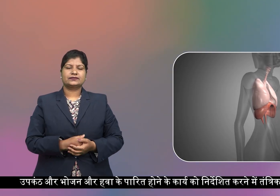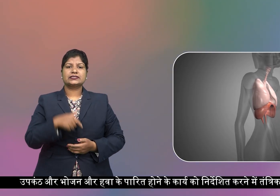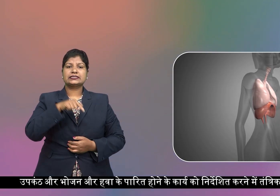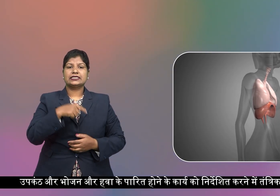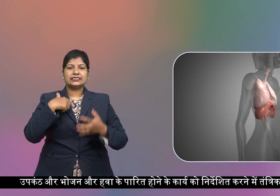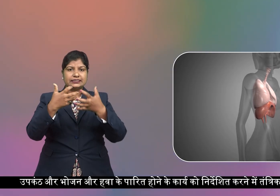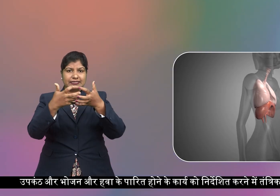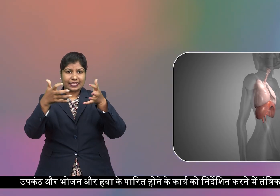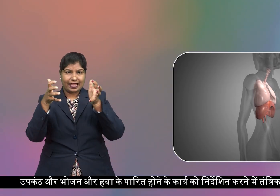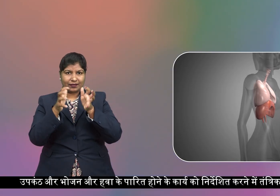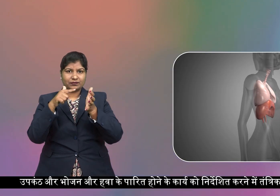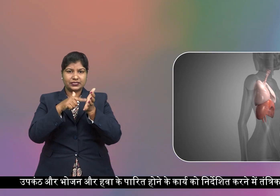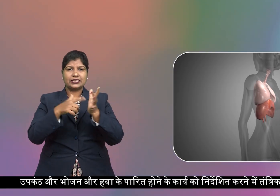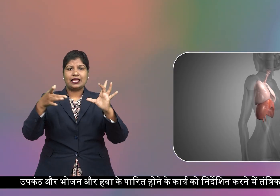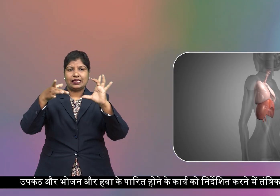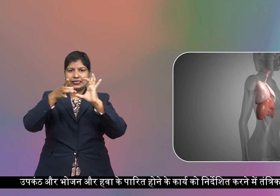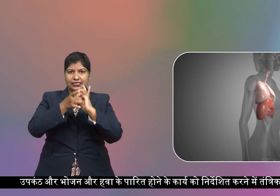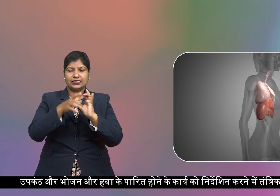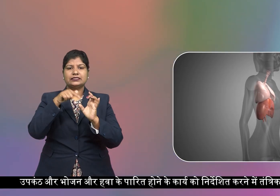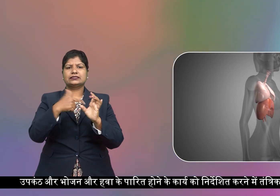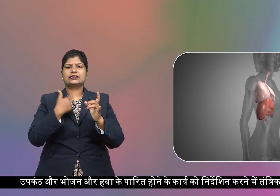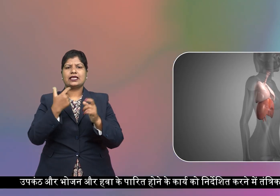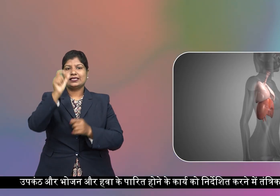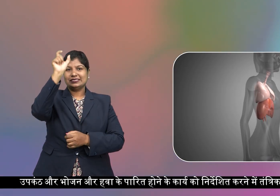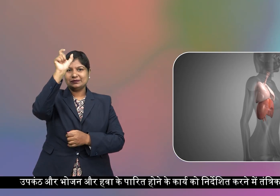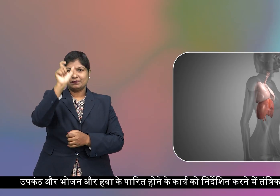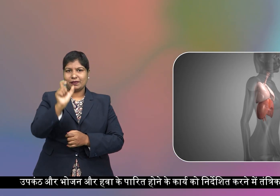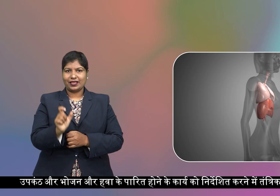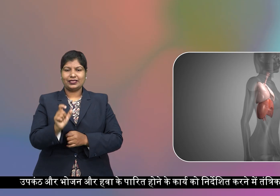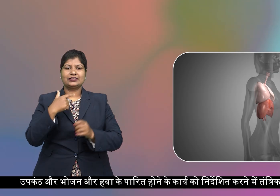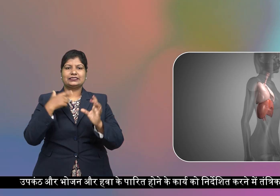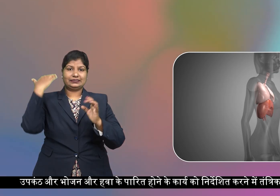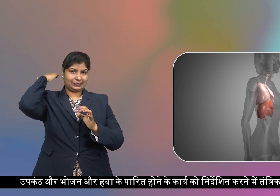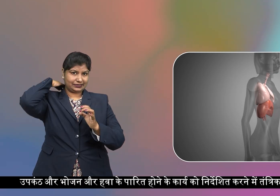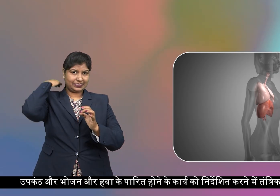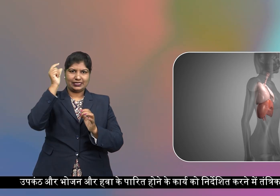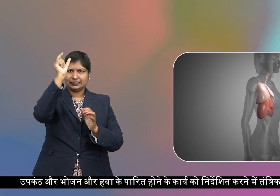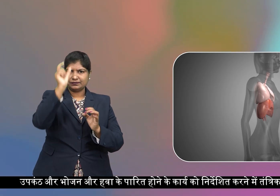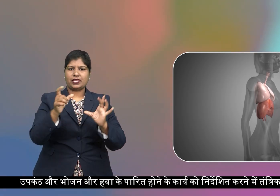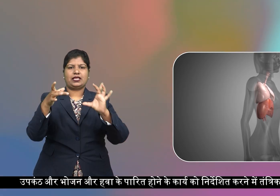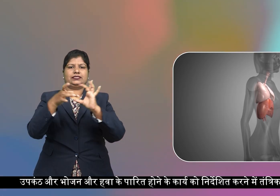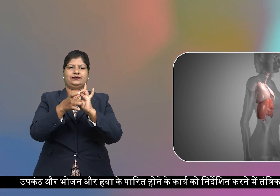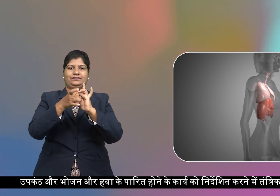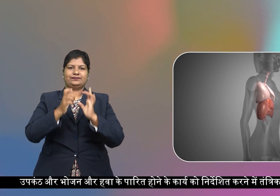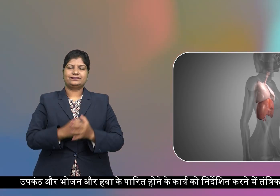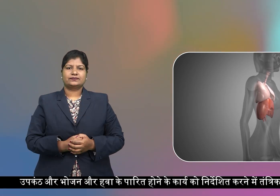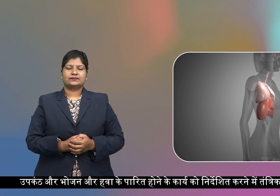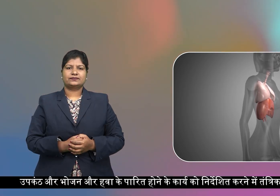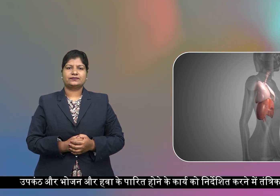पसलियां रीढ़ की हड्डी के कोण पर जुड़ती होती है। जब